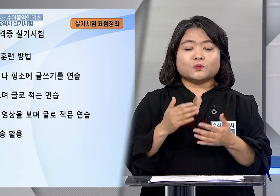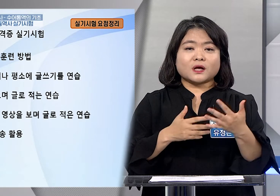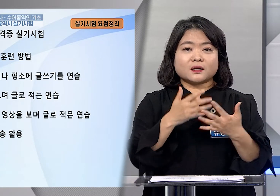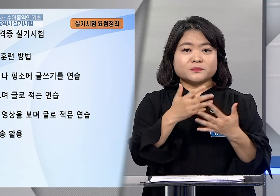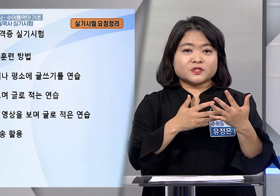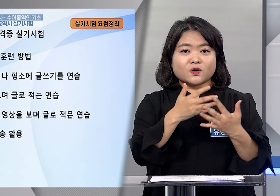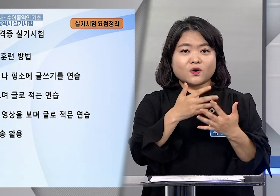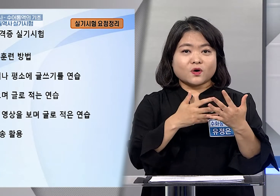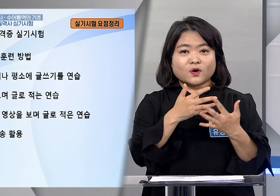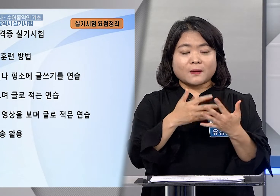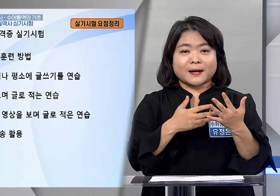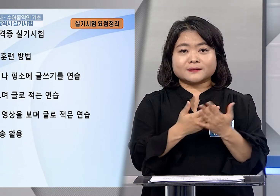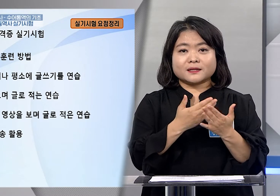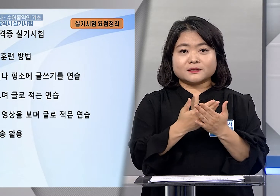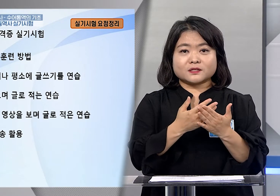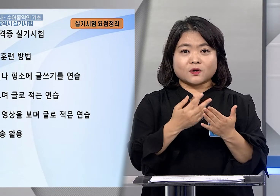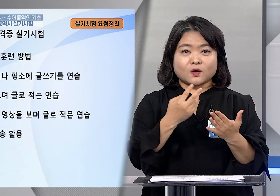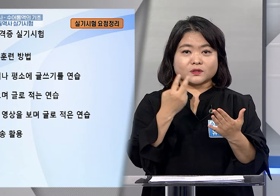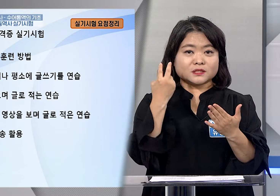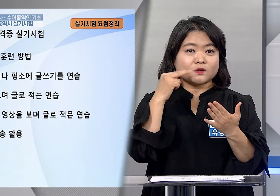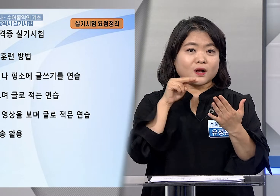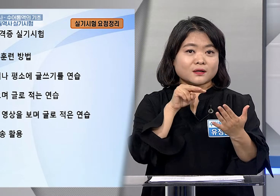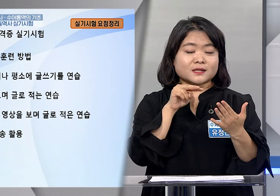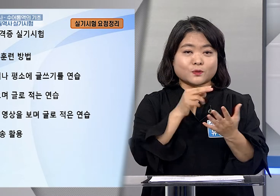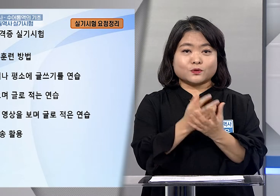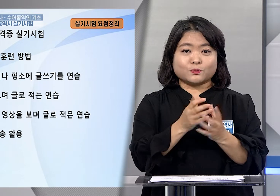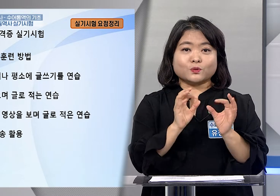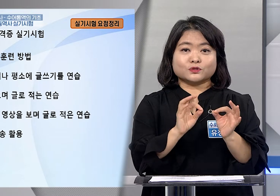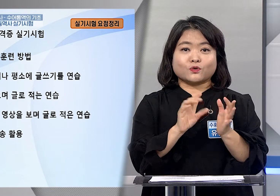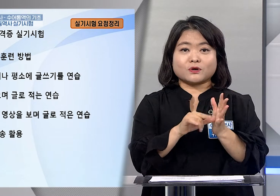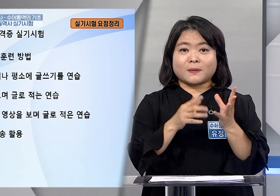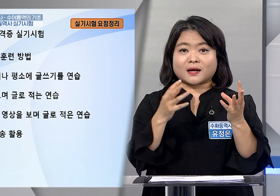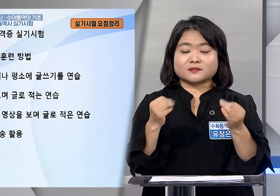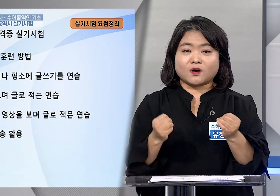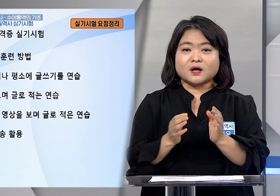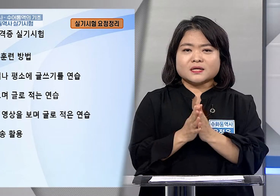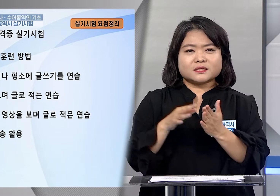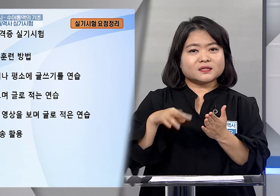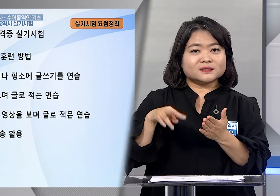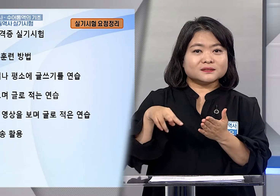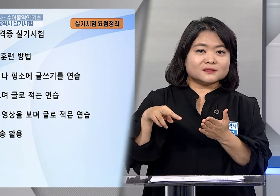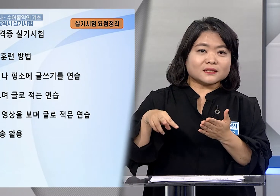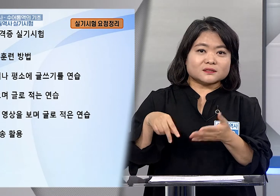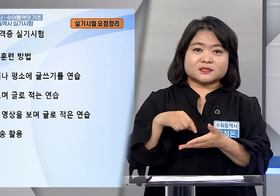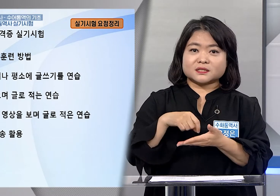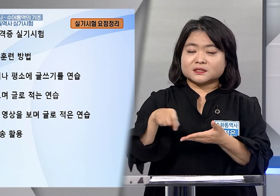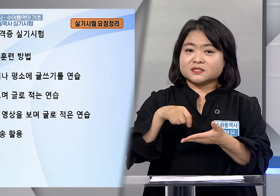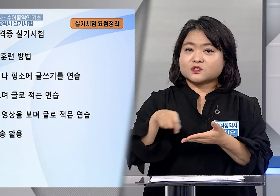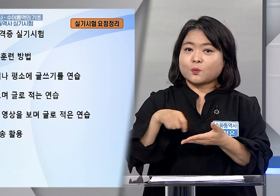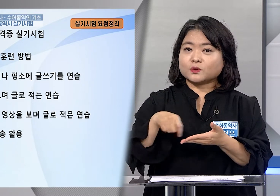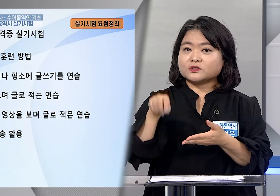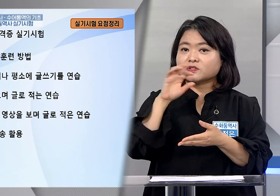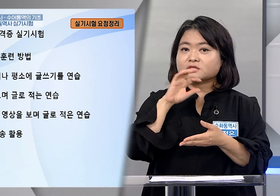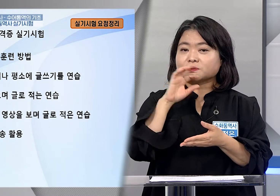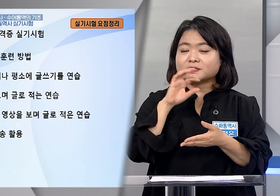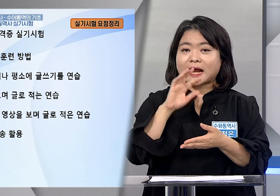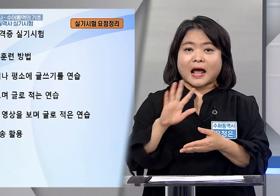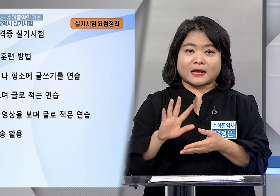워낙 미디어가 발달이 돼서 시청각 자료를 보는 경우가 많아서 책을 읽는다든지 글을 써보는 연습을 잘 안